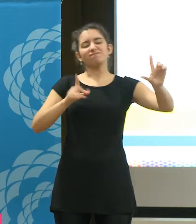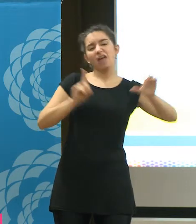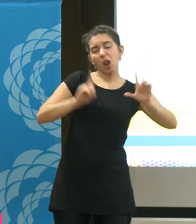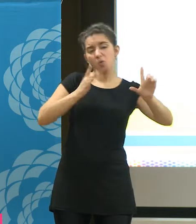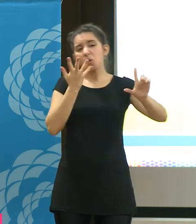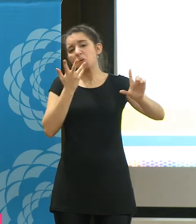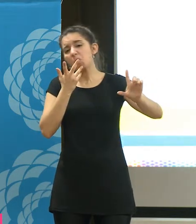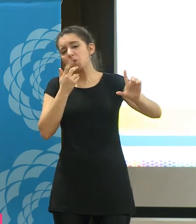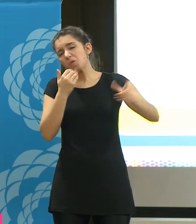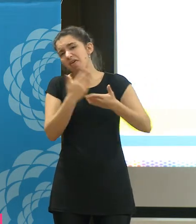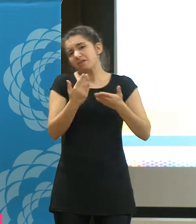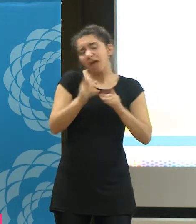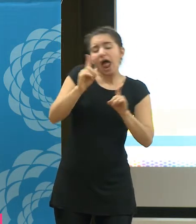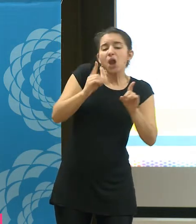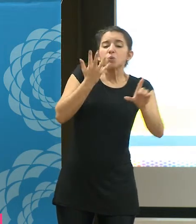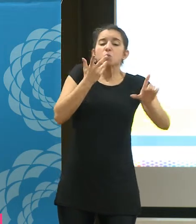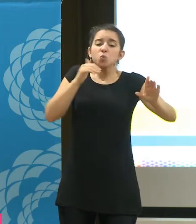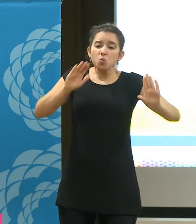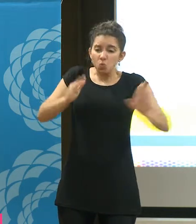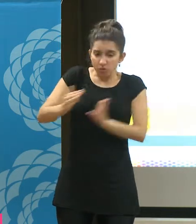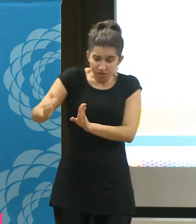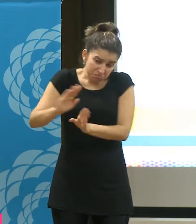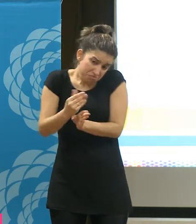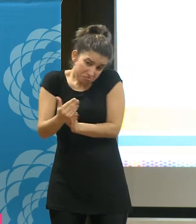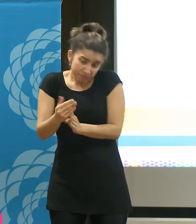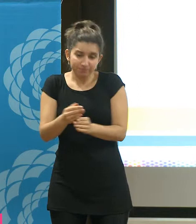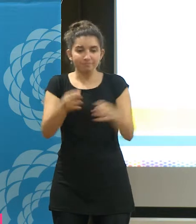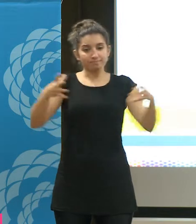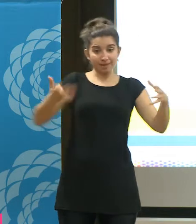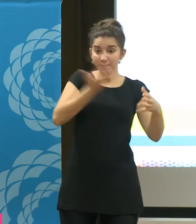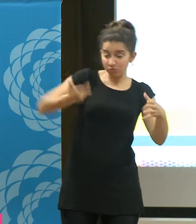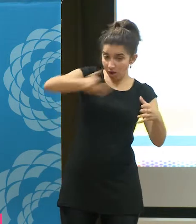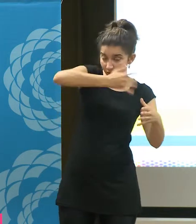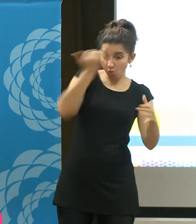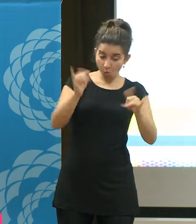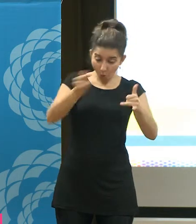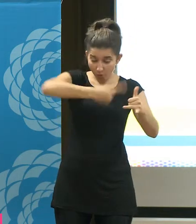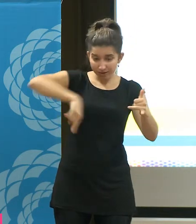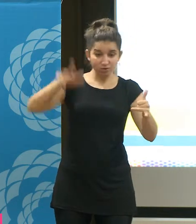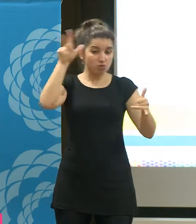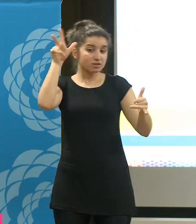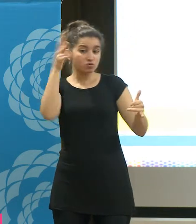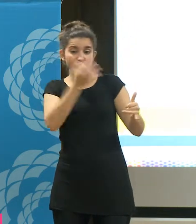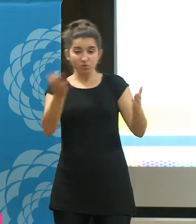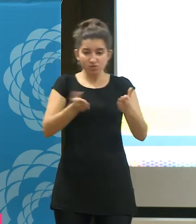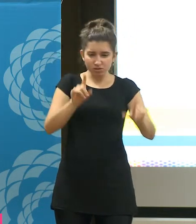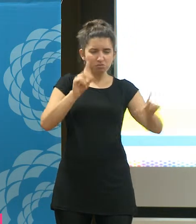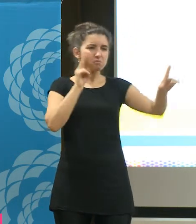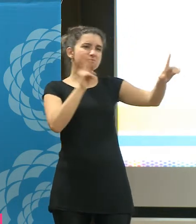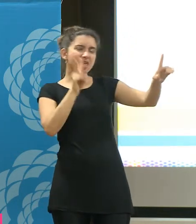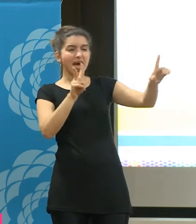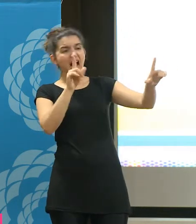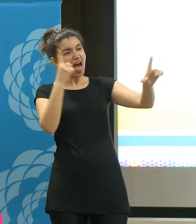como las acciones discriminatorias. El 88% de los estudiantes dicen que existen programas que les permitieron aprender